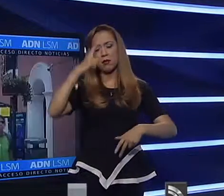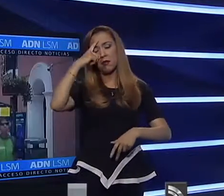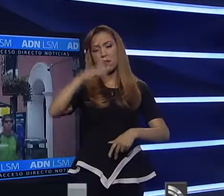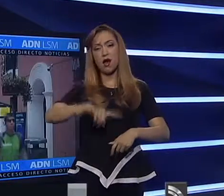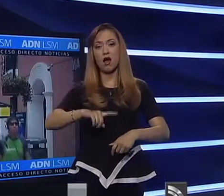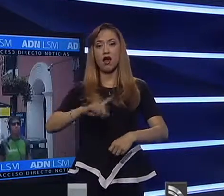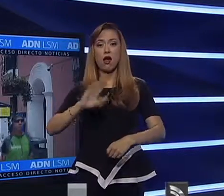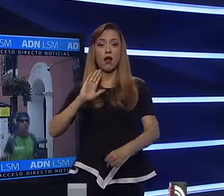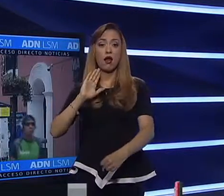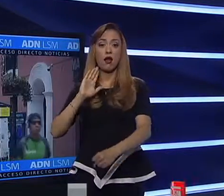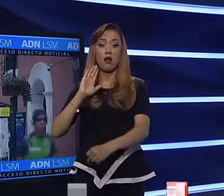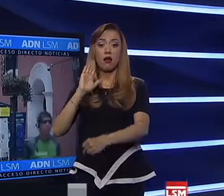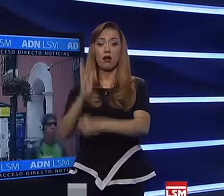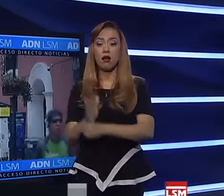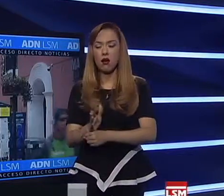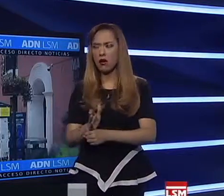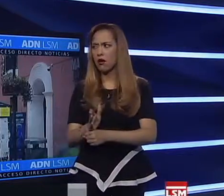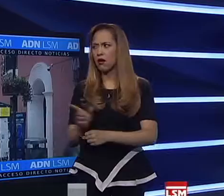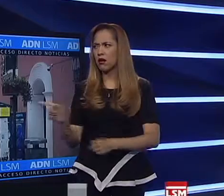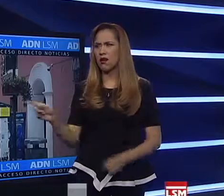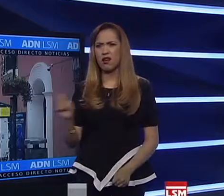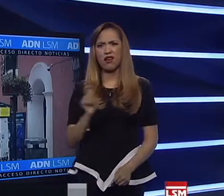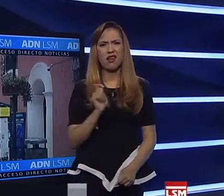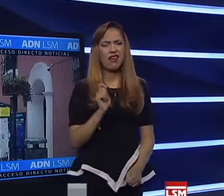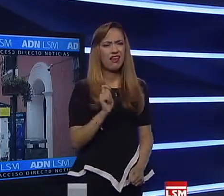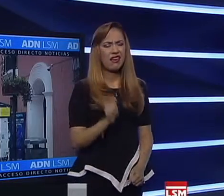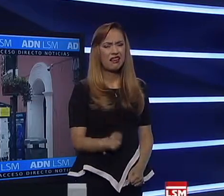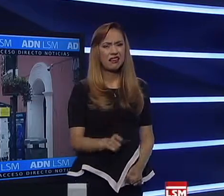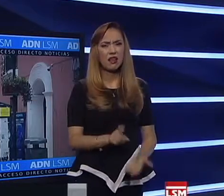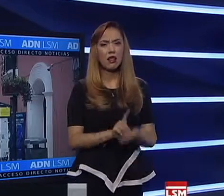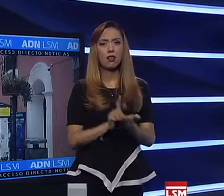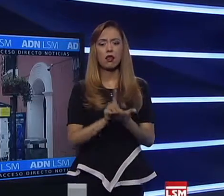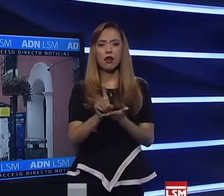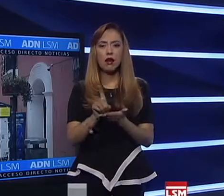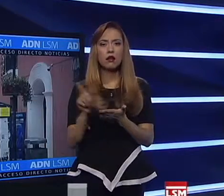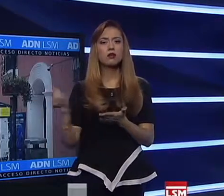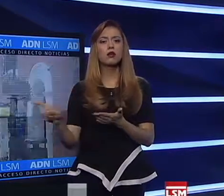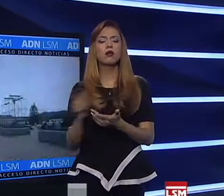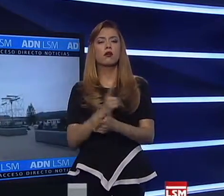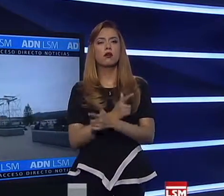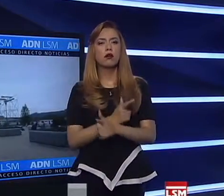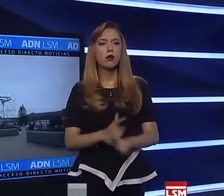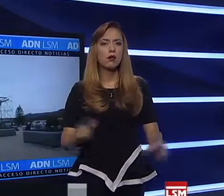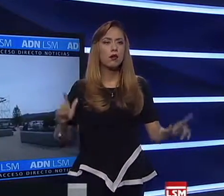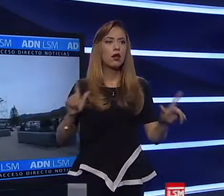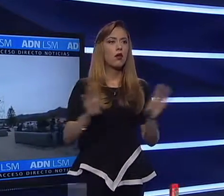es inconstitucional, ya que viola los derechos de libertad de expresión y acceso a la información.